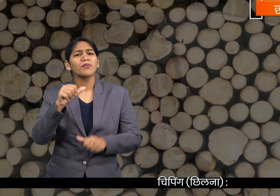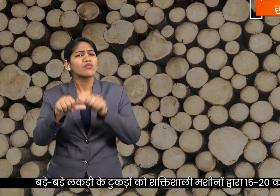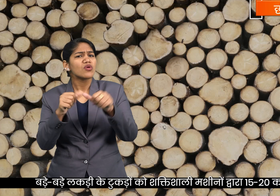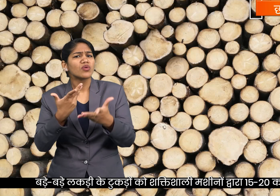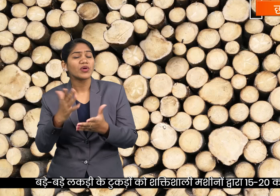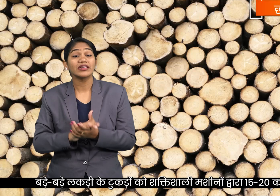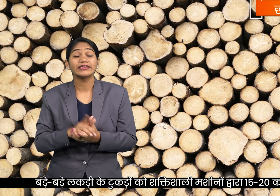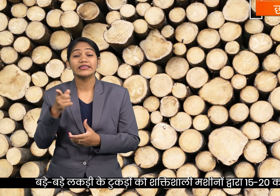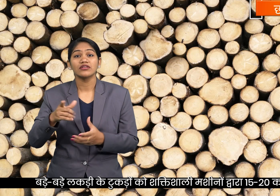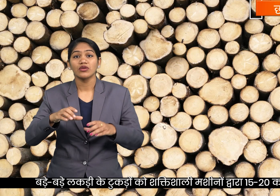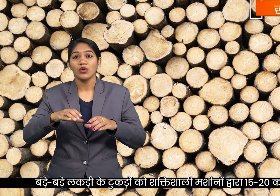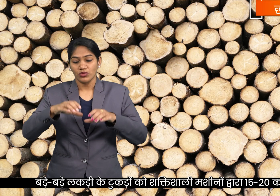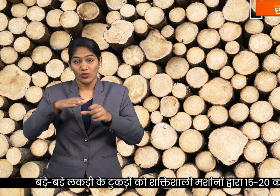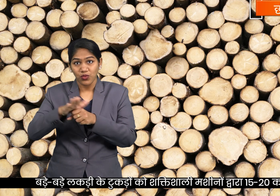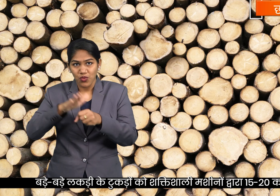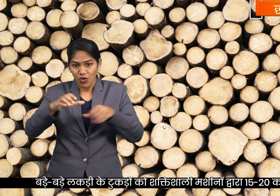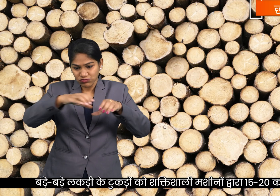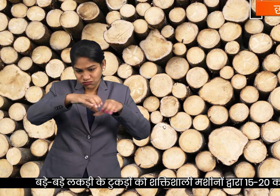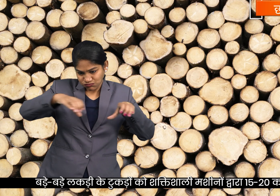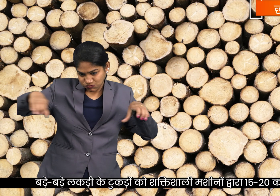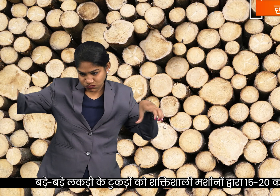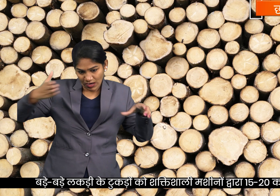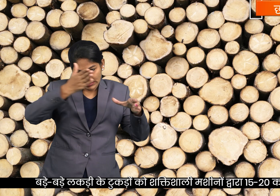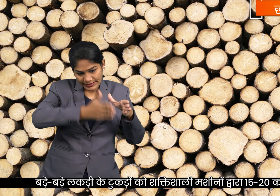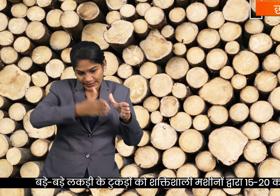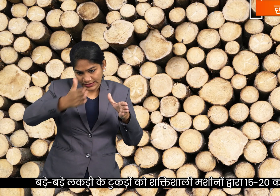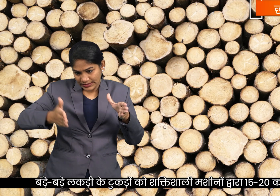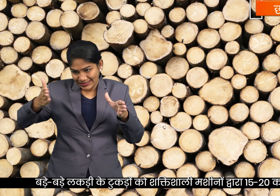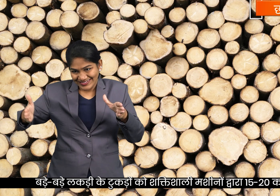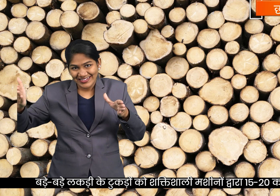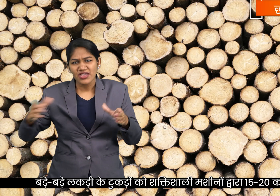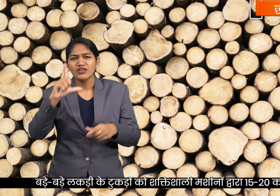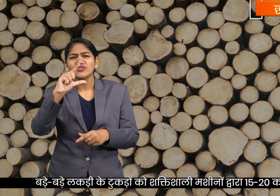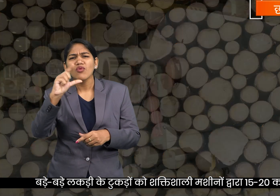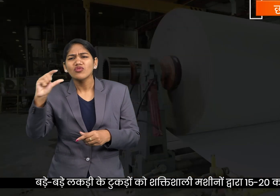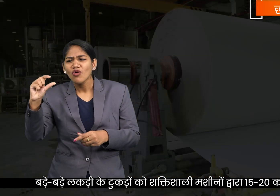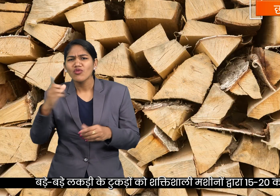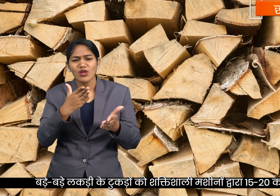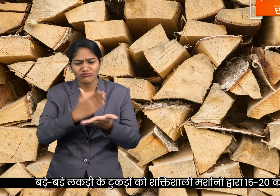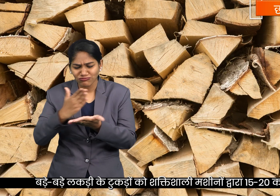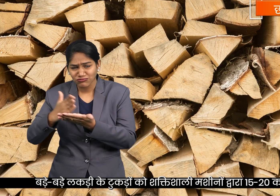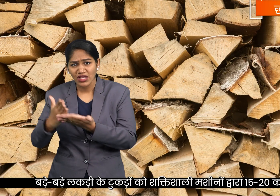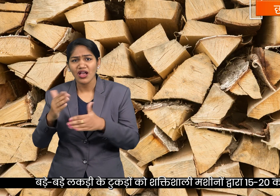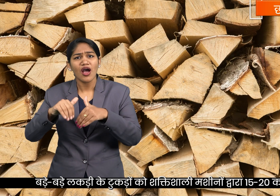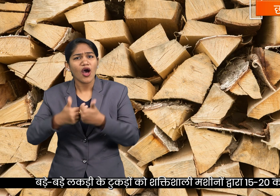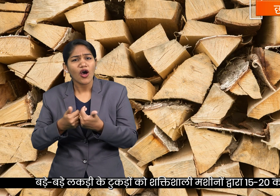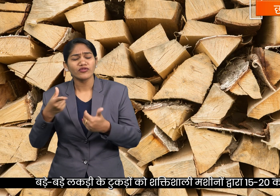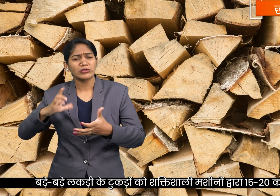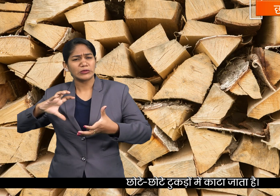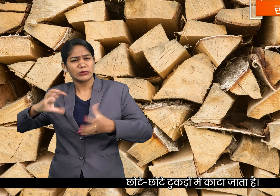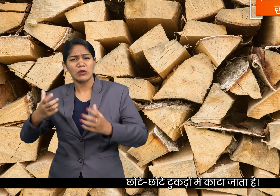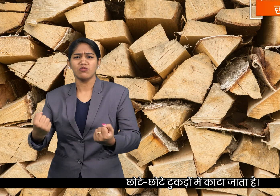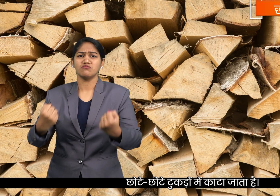बड़े बड़े लकड़ी के टुकड़ों को शक्तिशाली मशीनों द्वारा 15 से 20 कर्मचारियों के